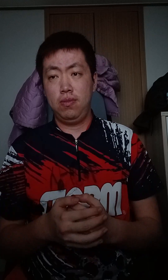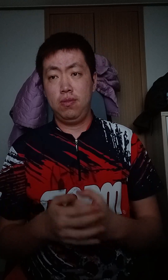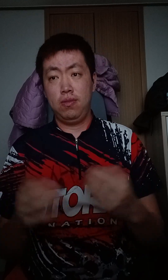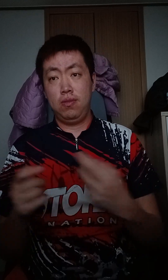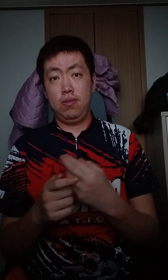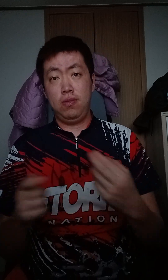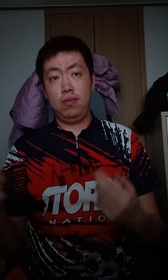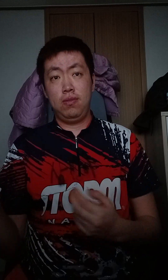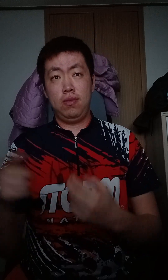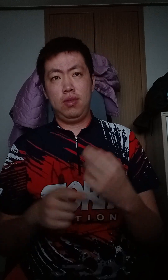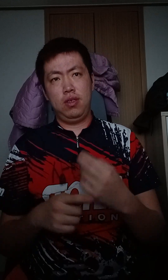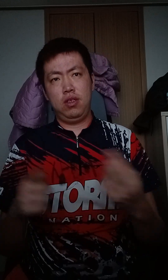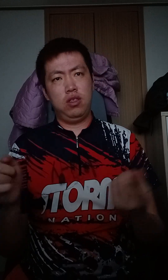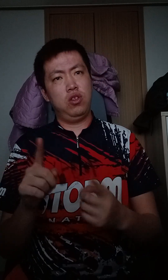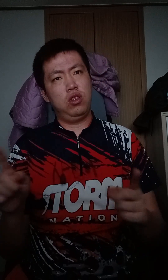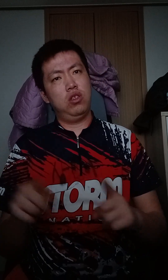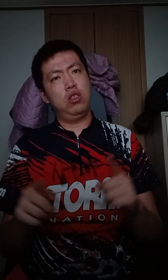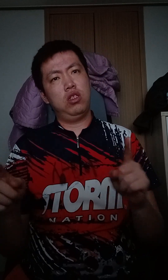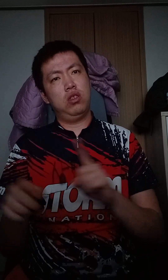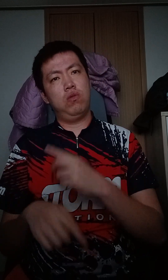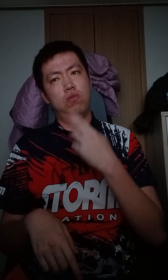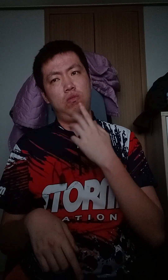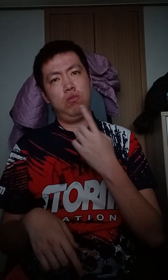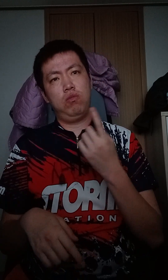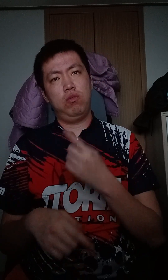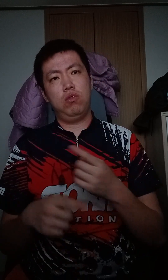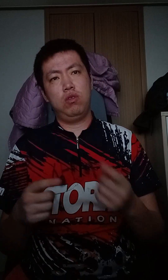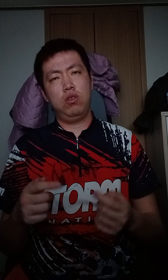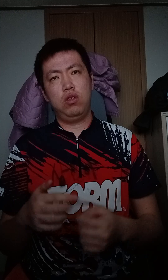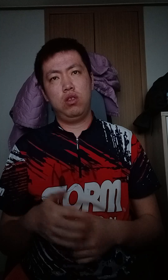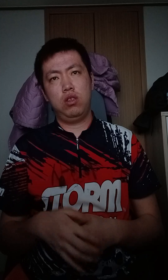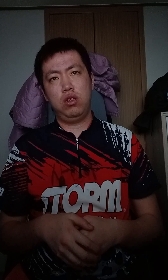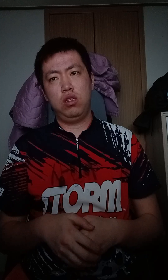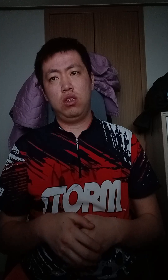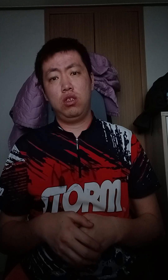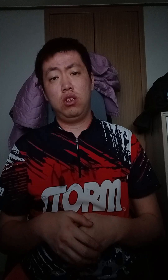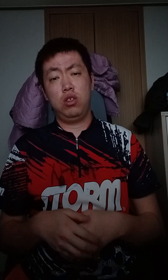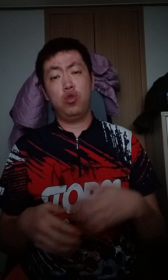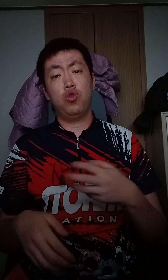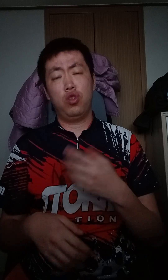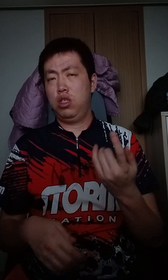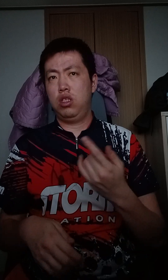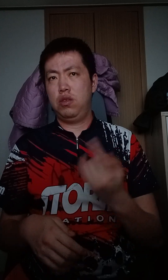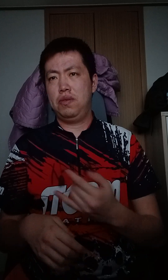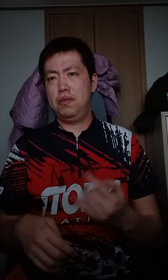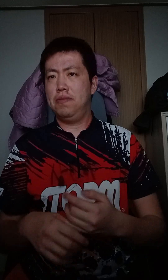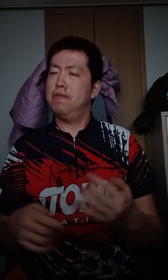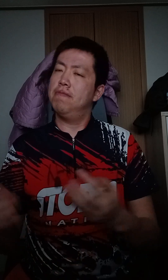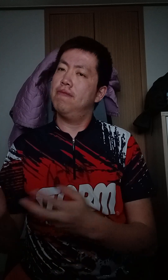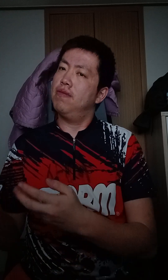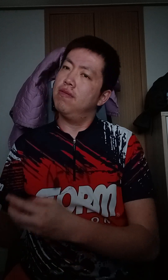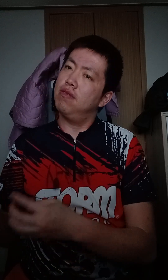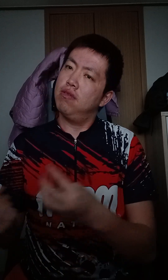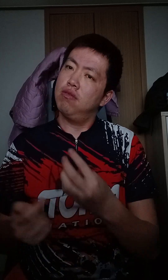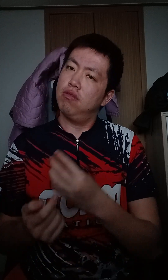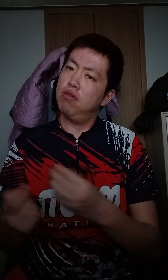화장실의 규격이 다 다른 이유는 무엇일까? 기준에 안 맞는 이유는 우리 편의시설 설치